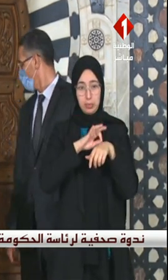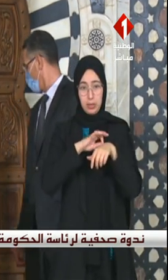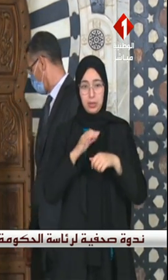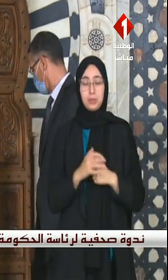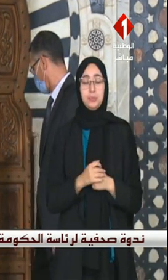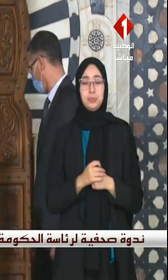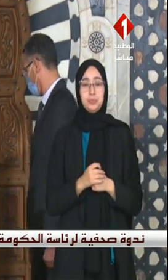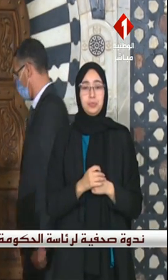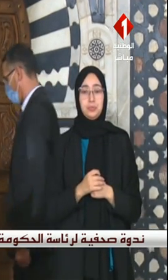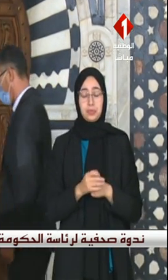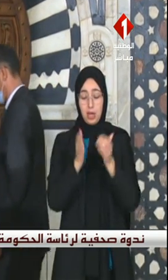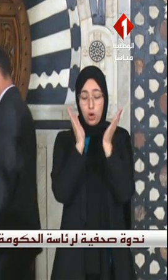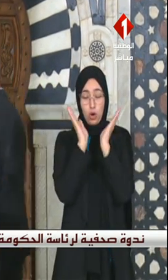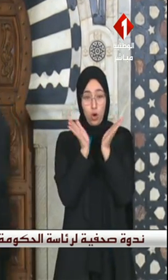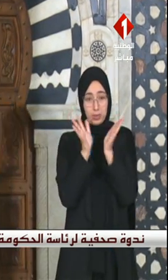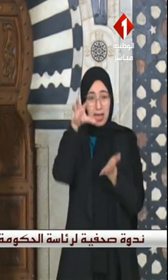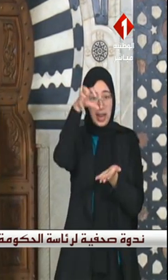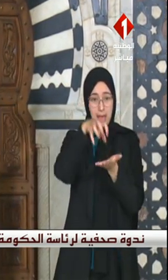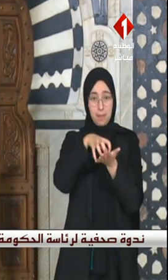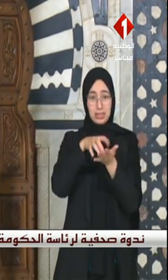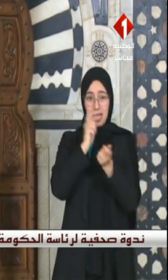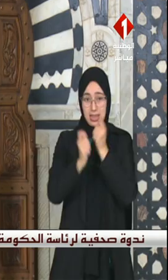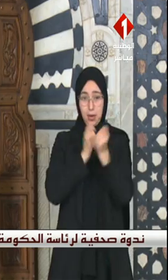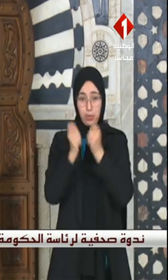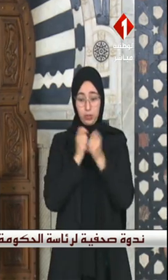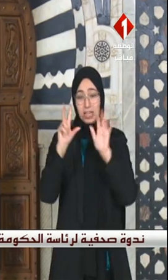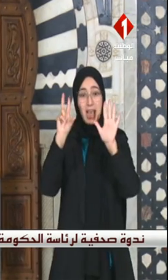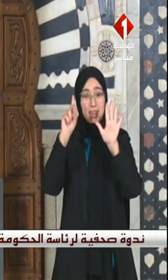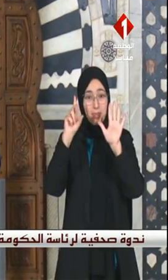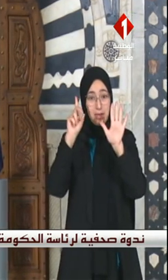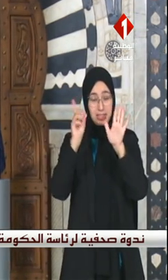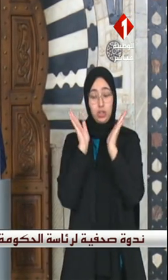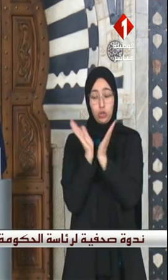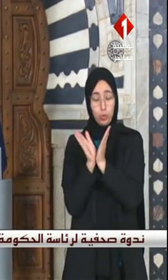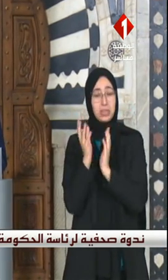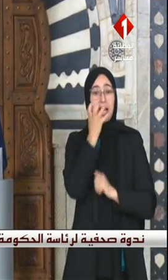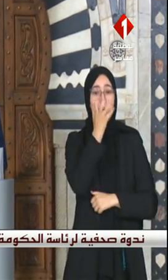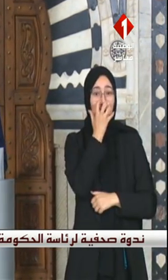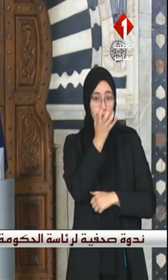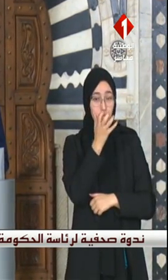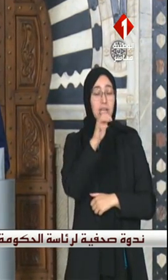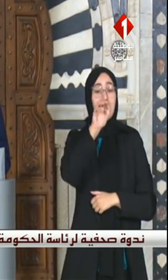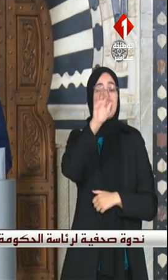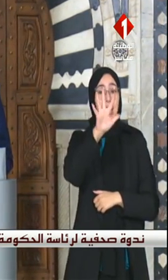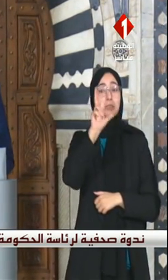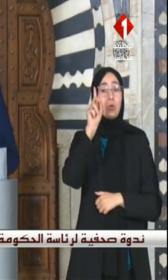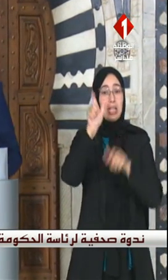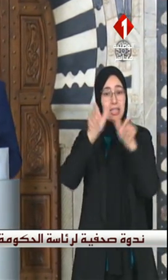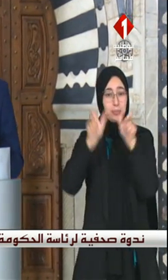مستشفى المنزل مستشفى الميداني على 80 سرير أكسجين يقيم فيهم 35